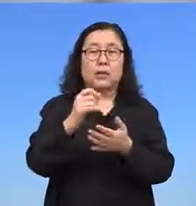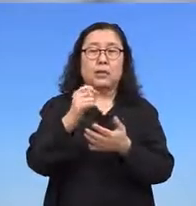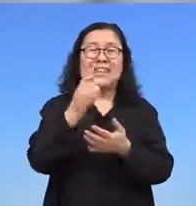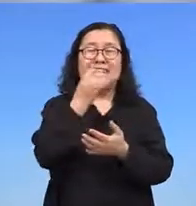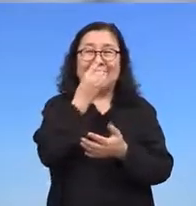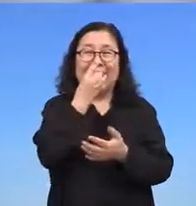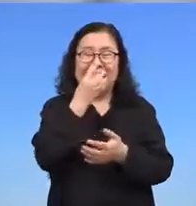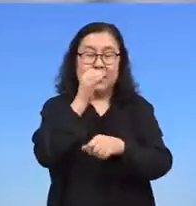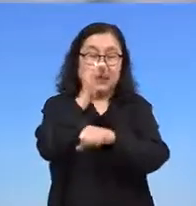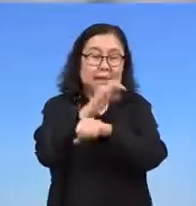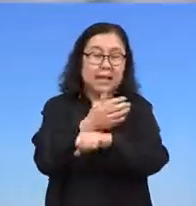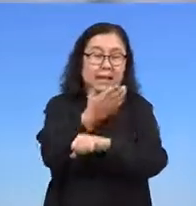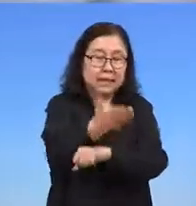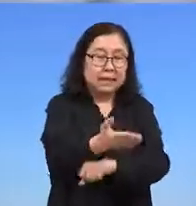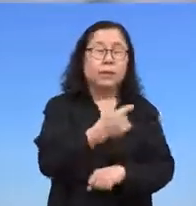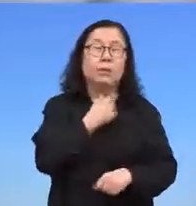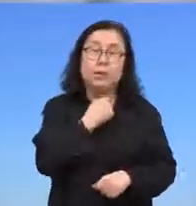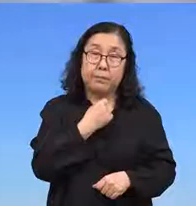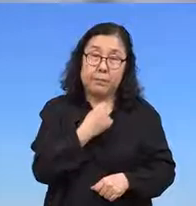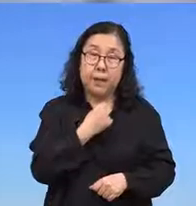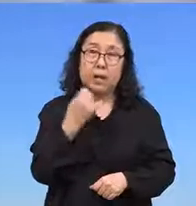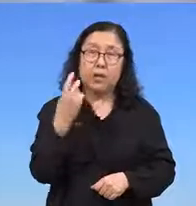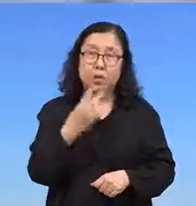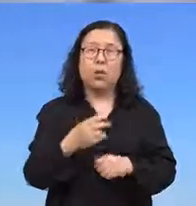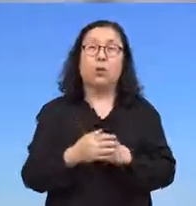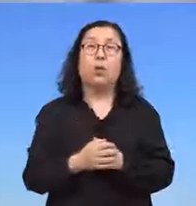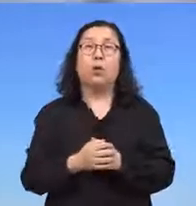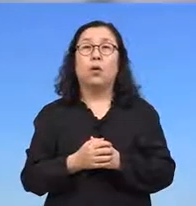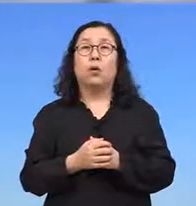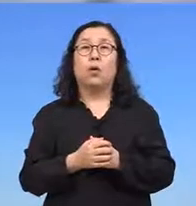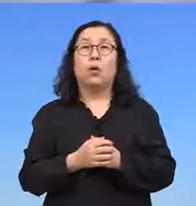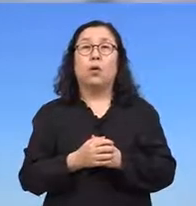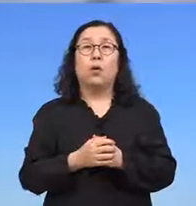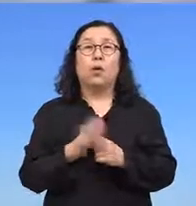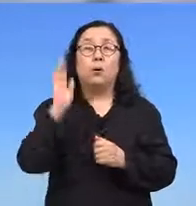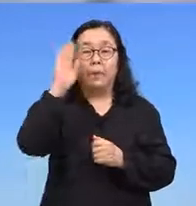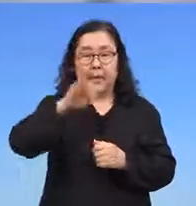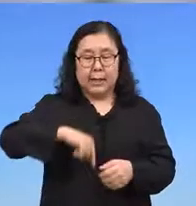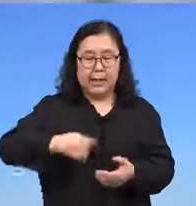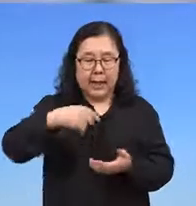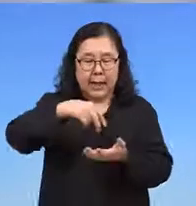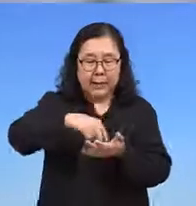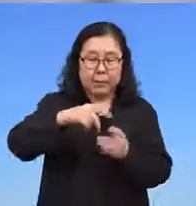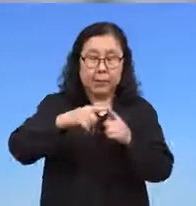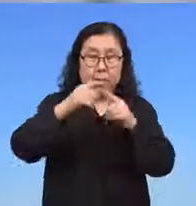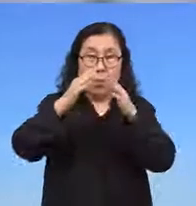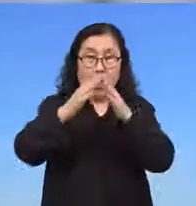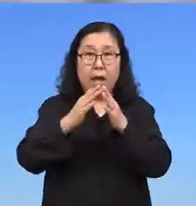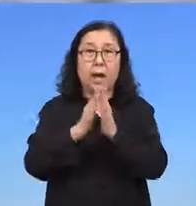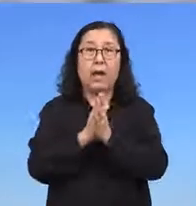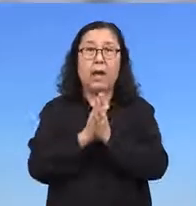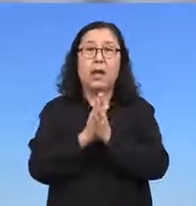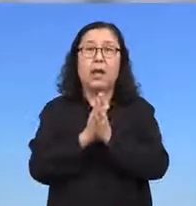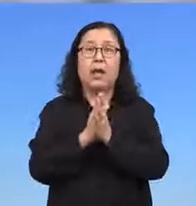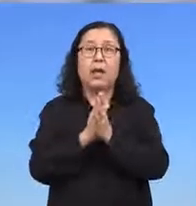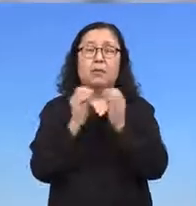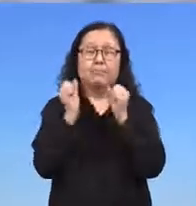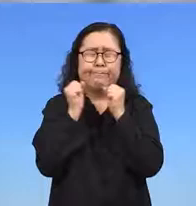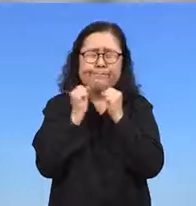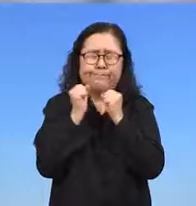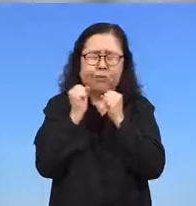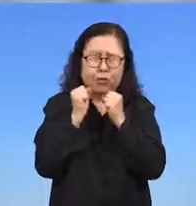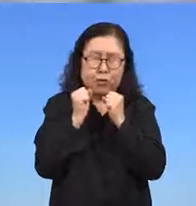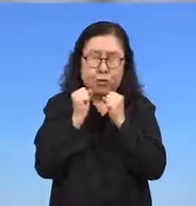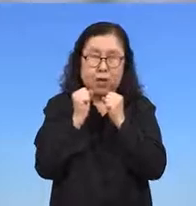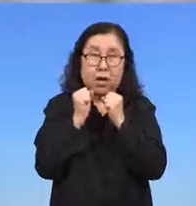펼쳐줬으면 좋겠고요. 여러분, 미자립교회에, 미래자립교회에 지금 난방비가 없어서